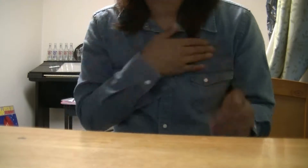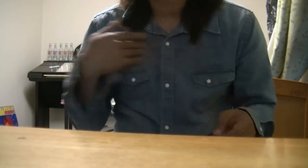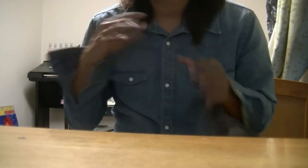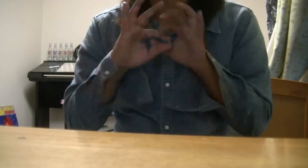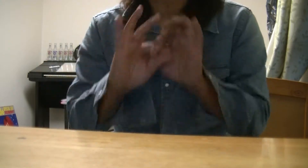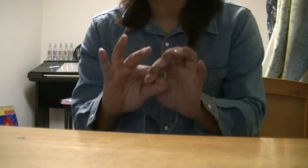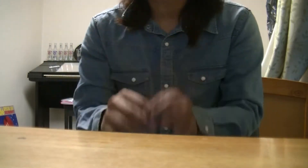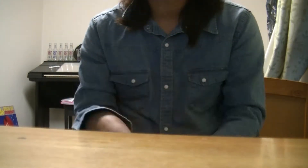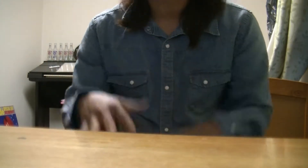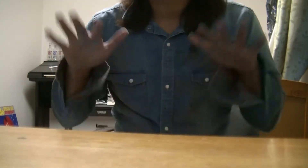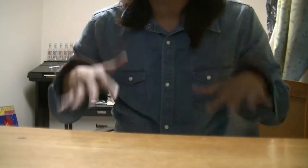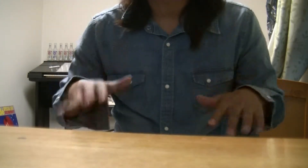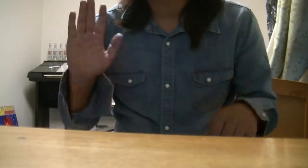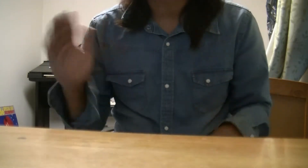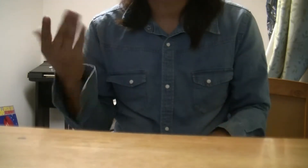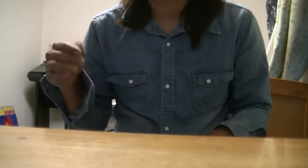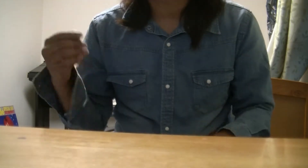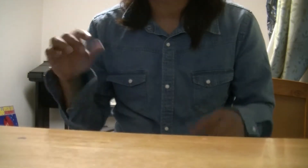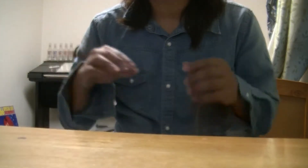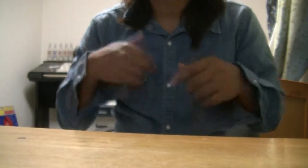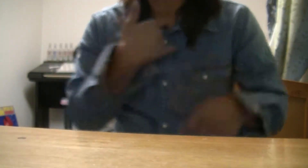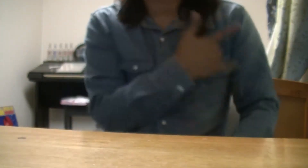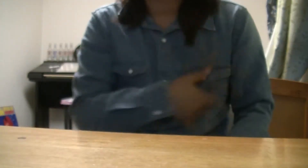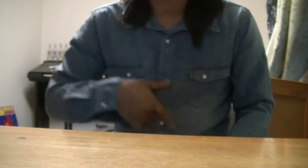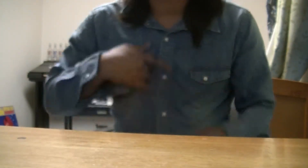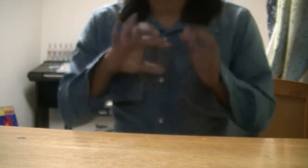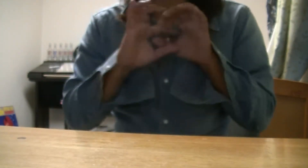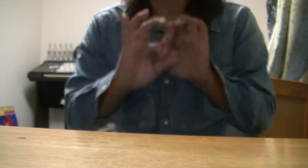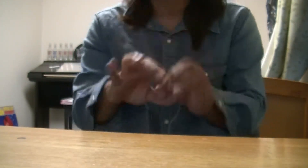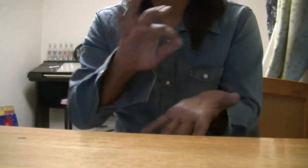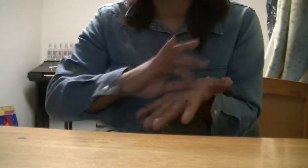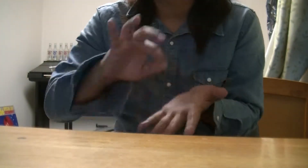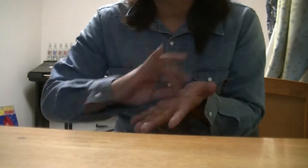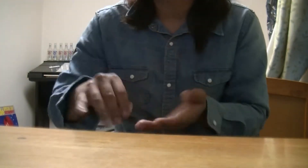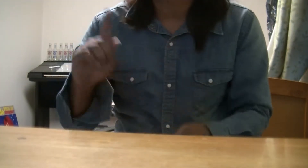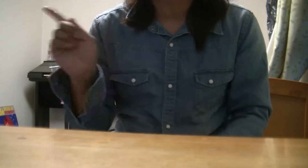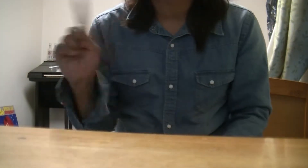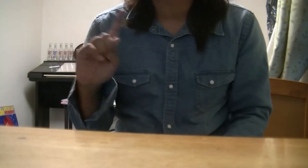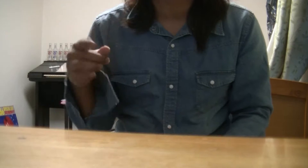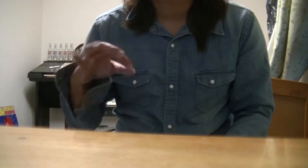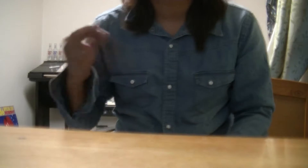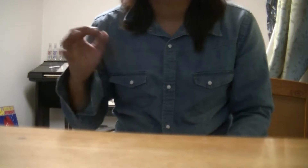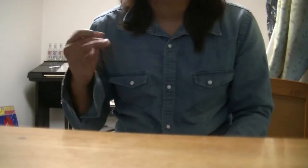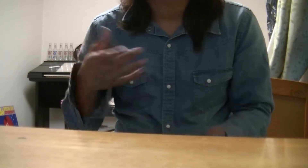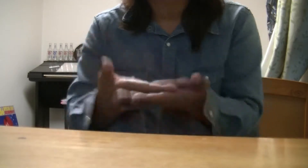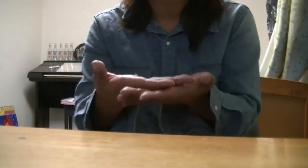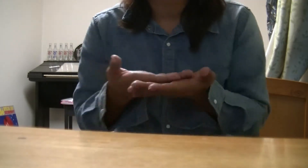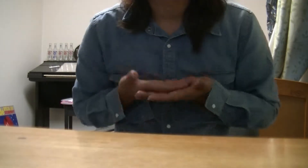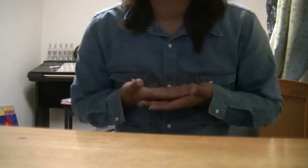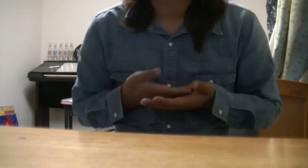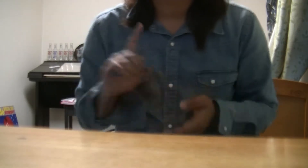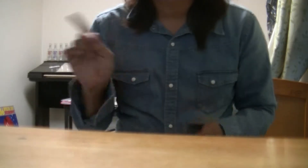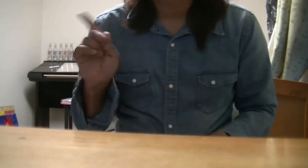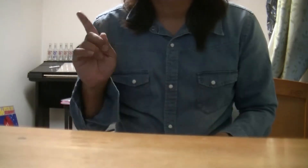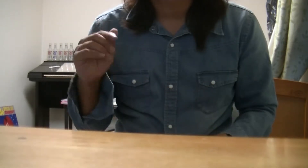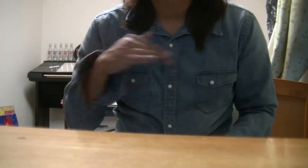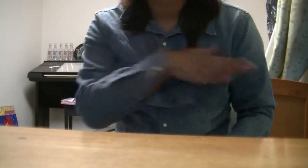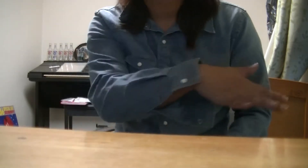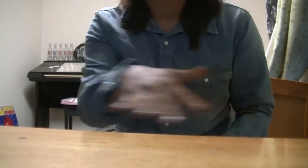今だけじゃない、一生涯使えるんです。なんでそんな価値あるものが手に入ったか、みんなが新しいチャレンジしたからじ